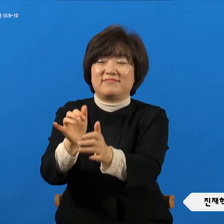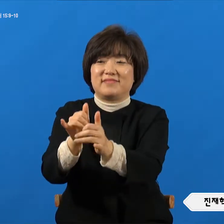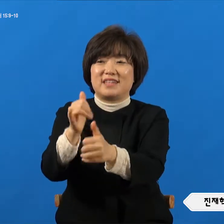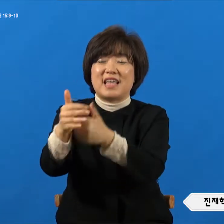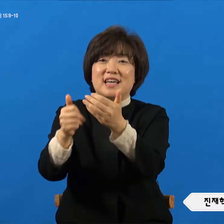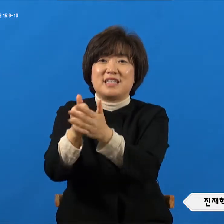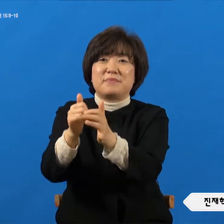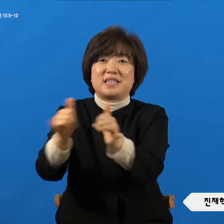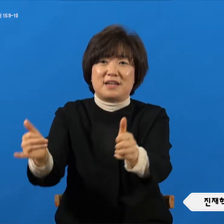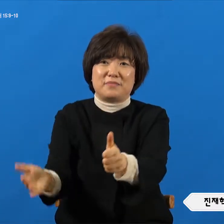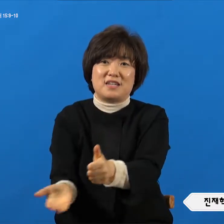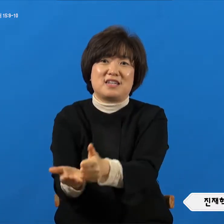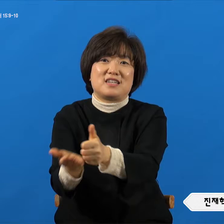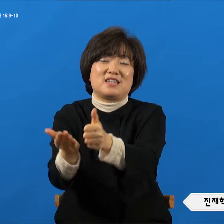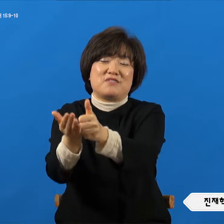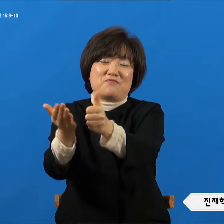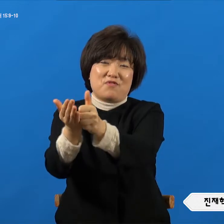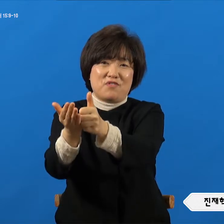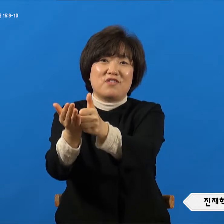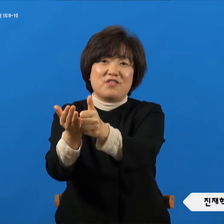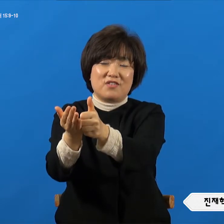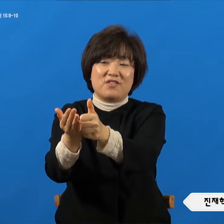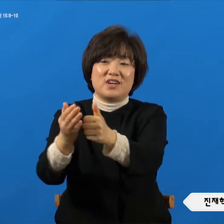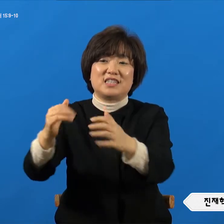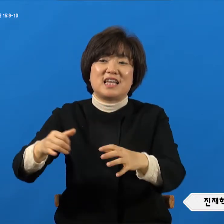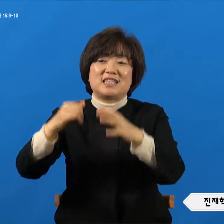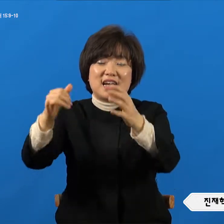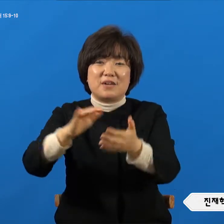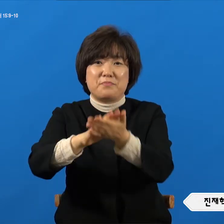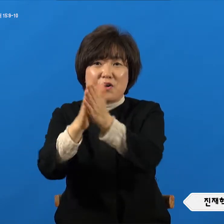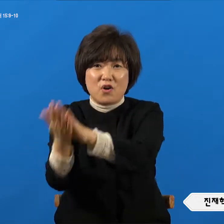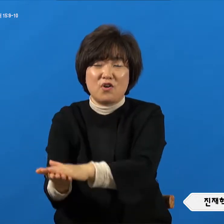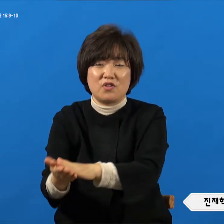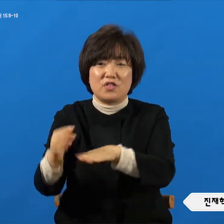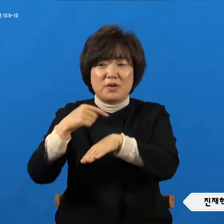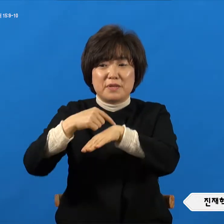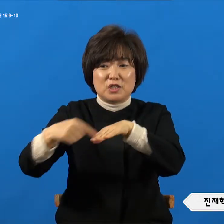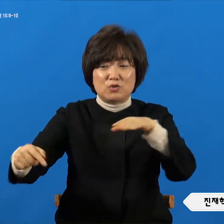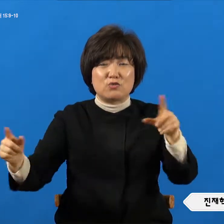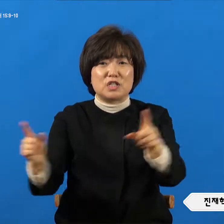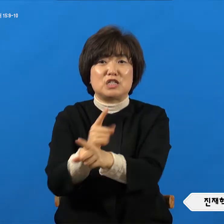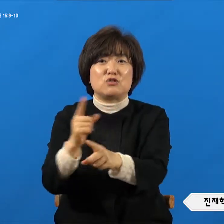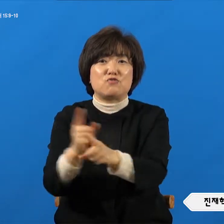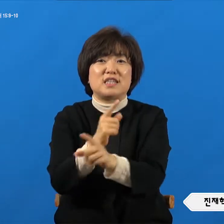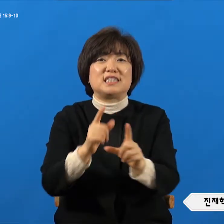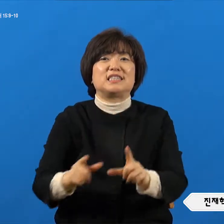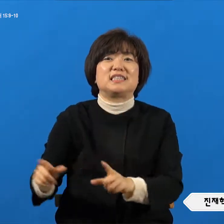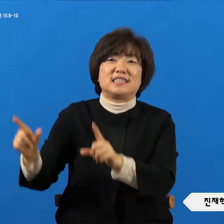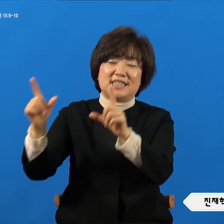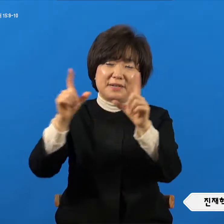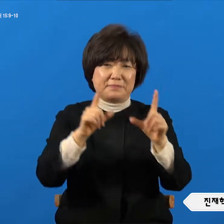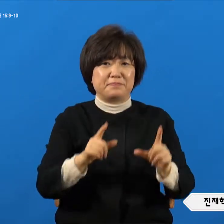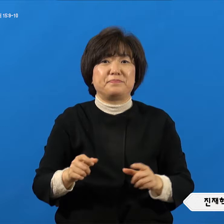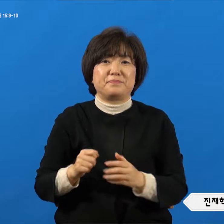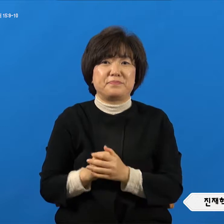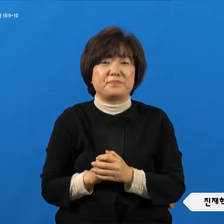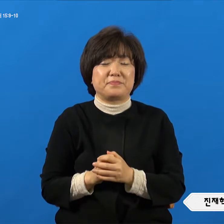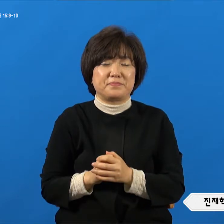세워 세상을 변화시키고 민족을 치유하는 삶, 세움의